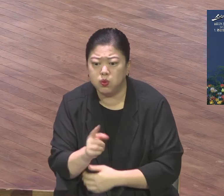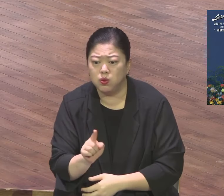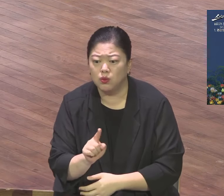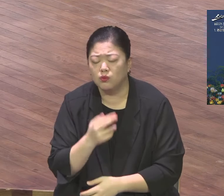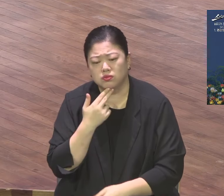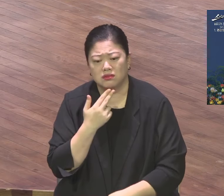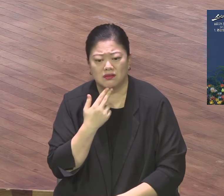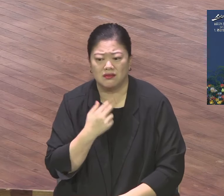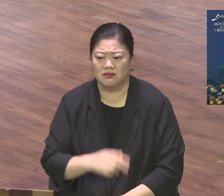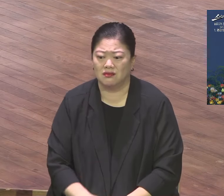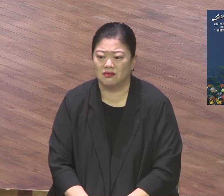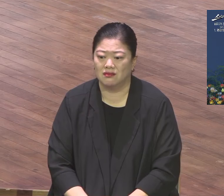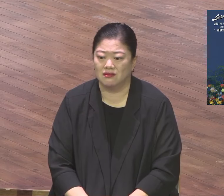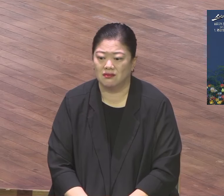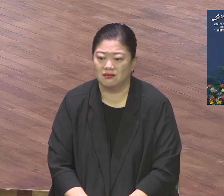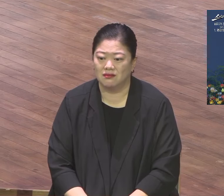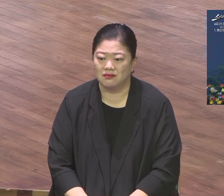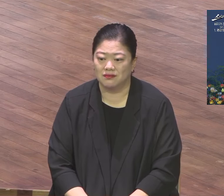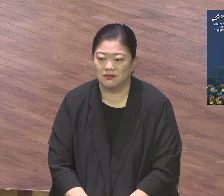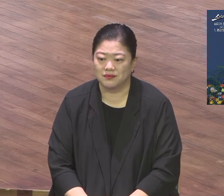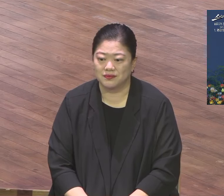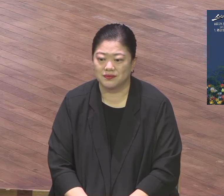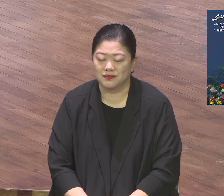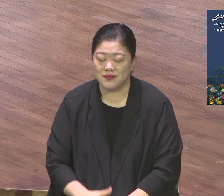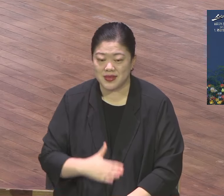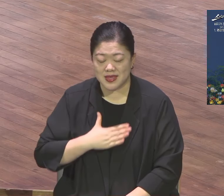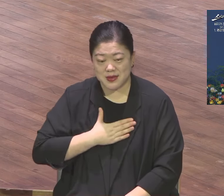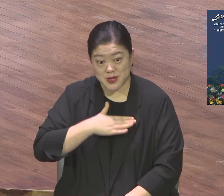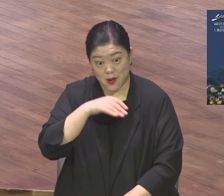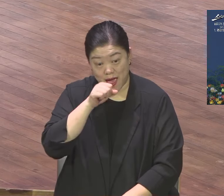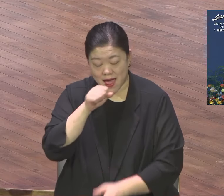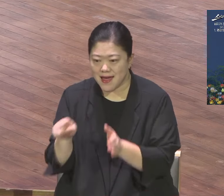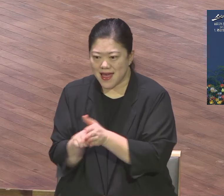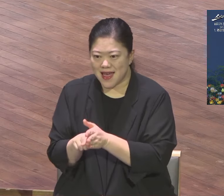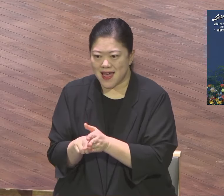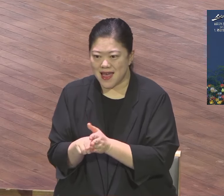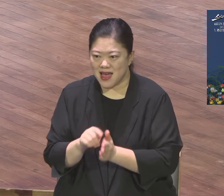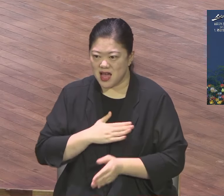백해무익. 자기 기분이라는 바람,